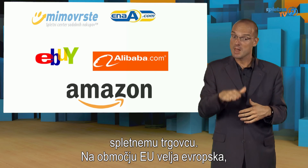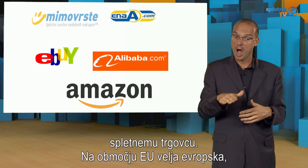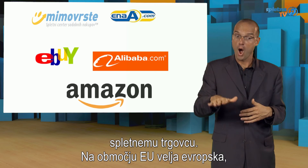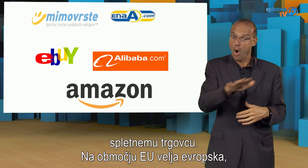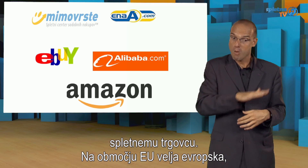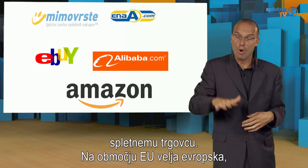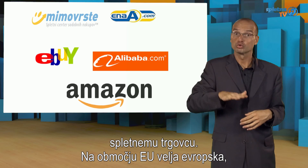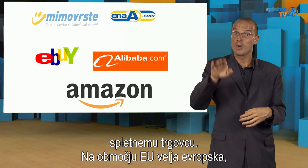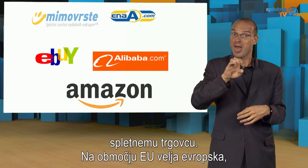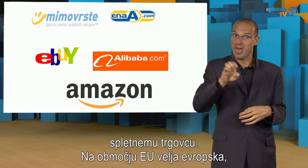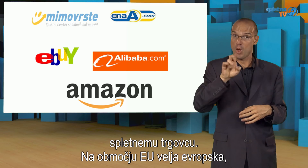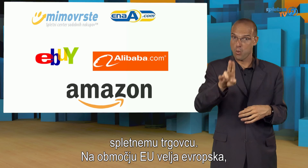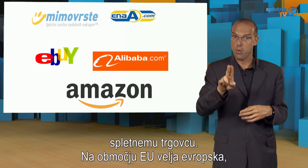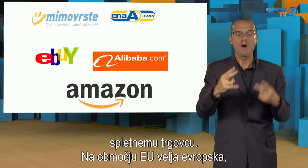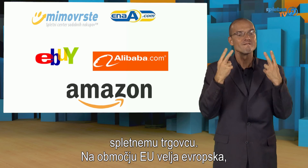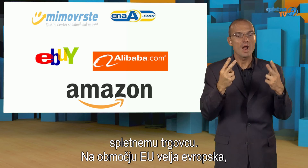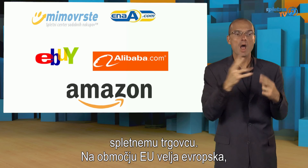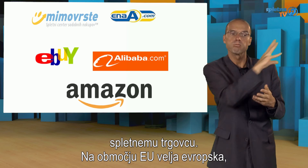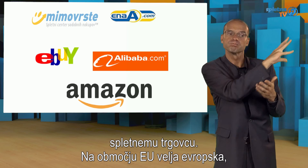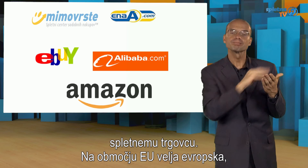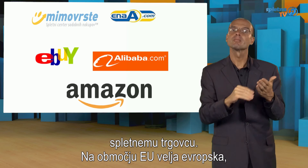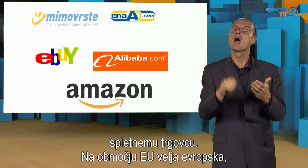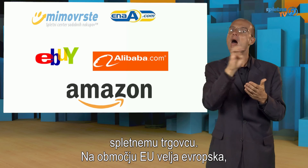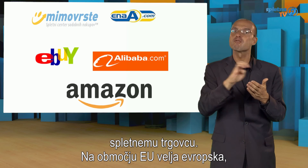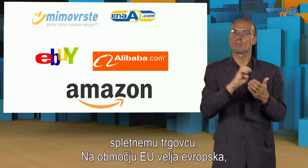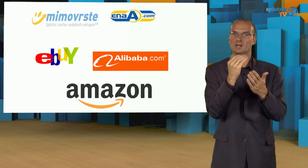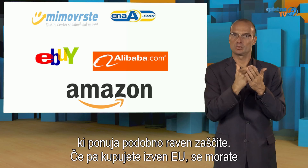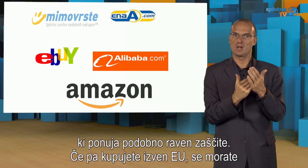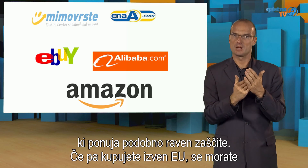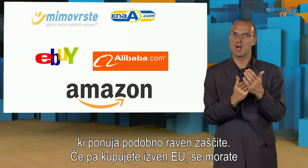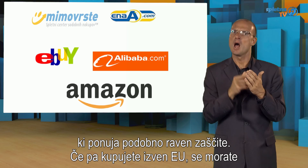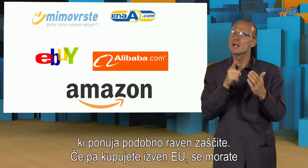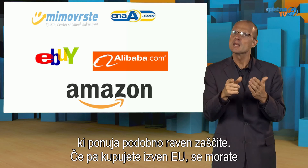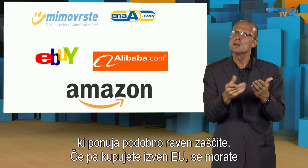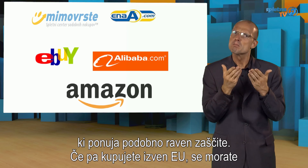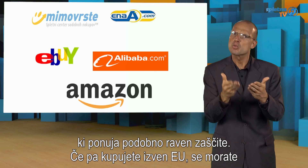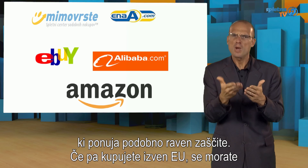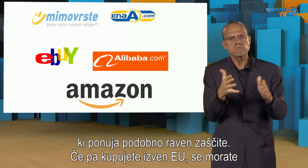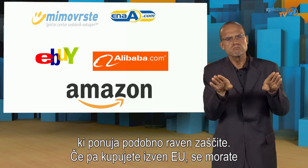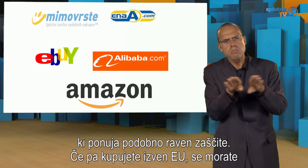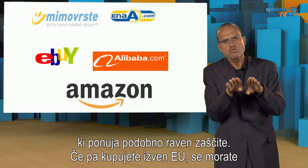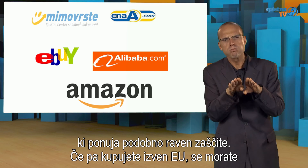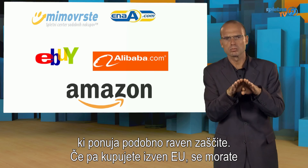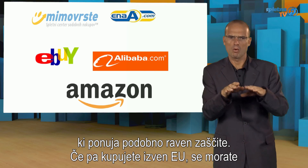Na območju Evropske unije velja evropska, ki ponuja podobno raven zaščite.